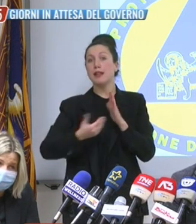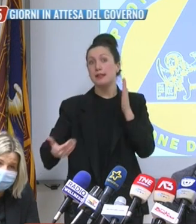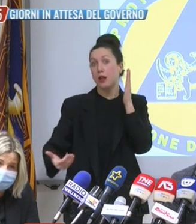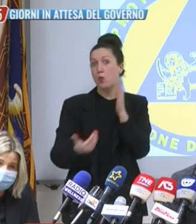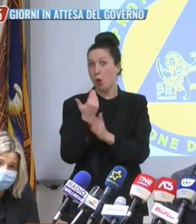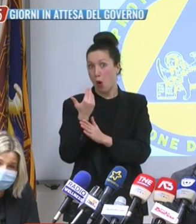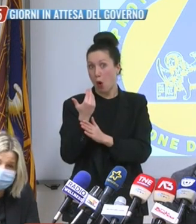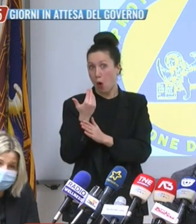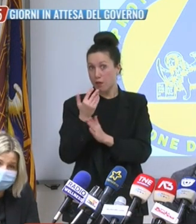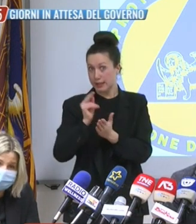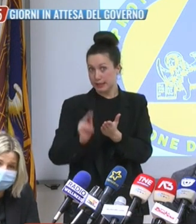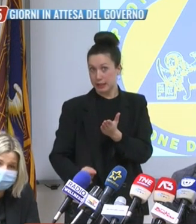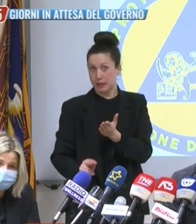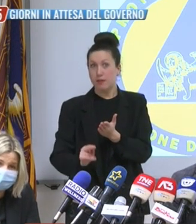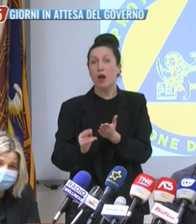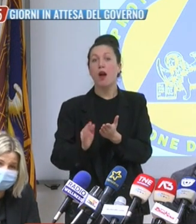faccio,